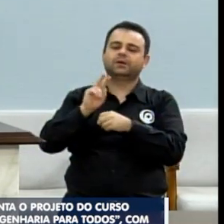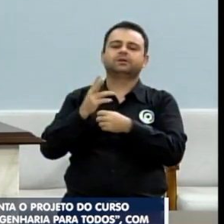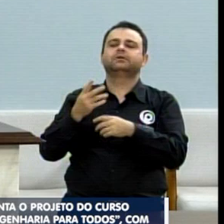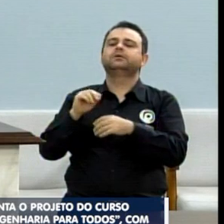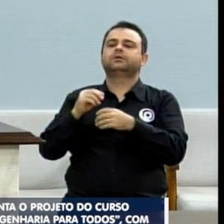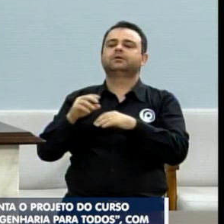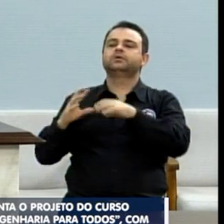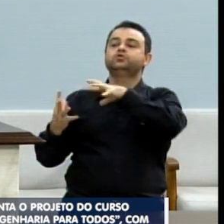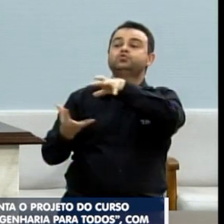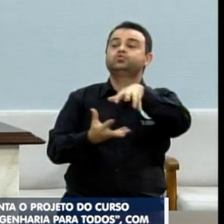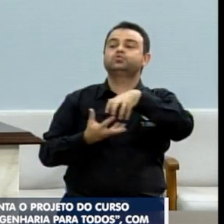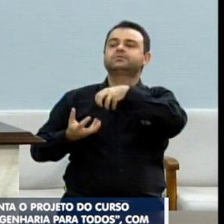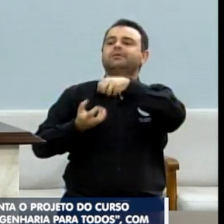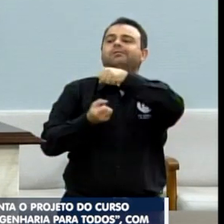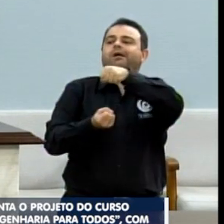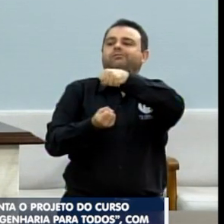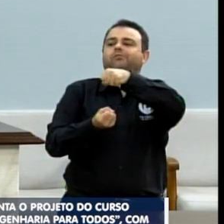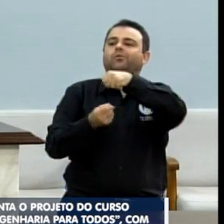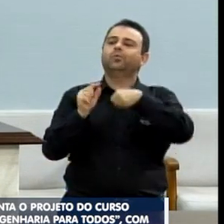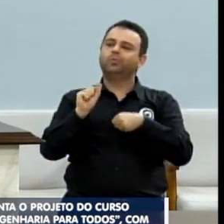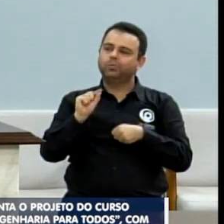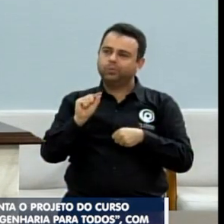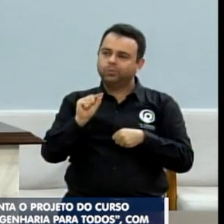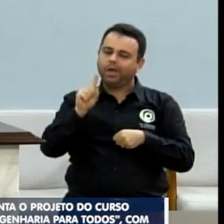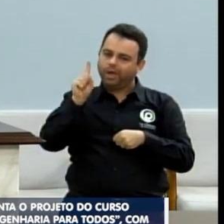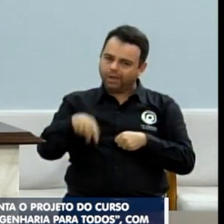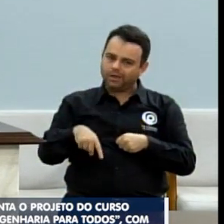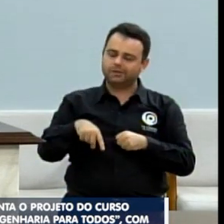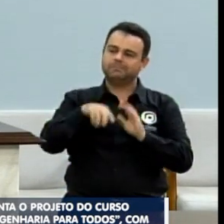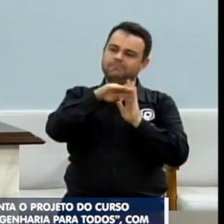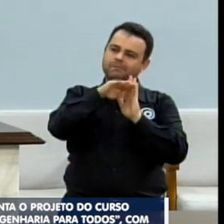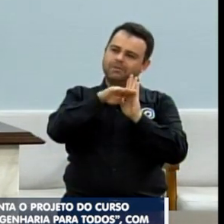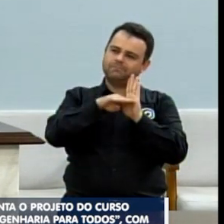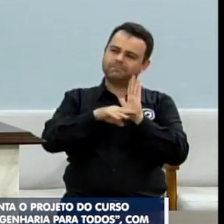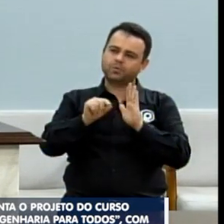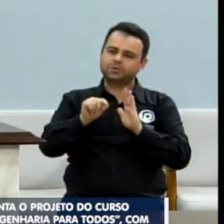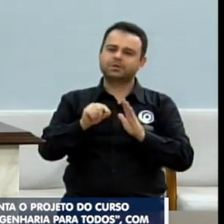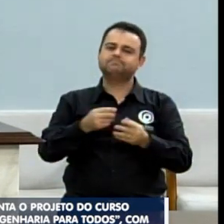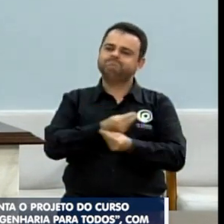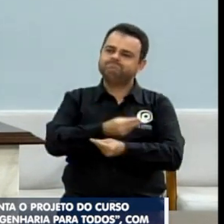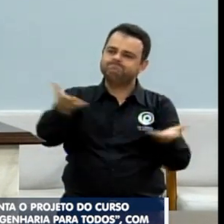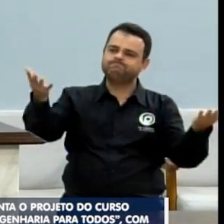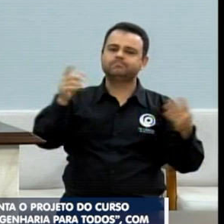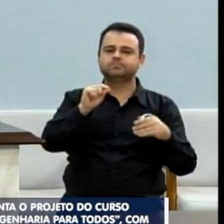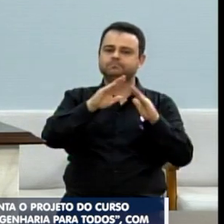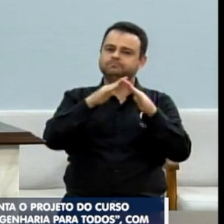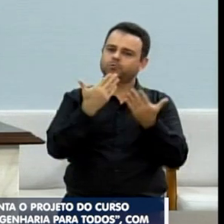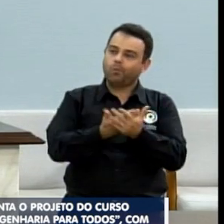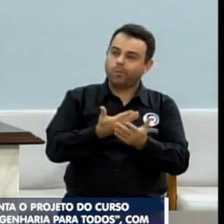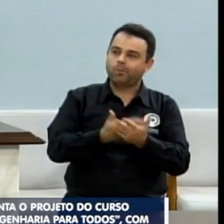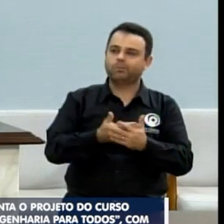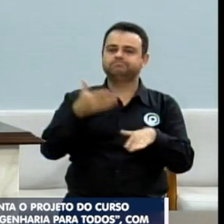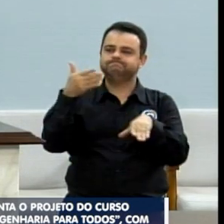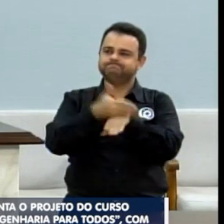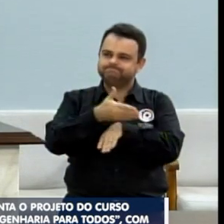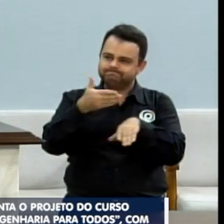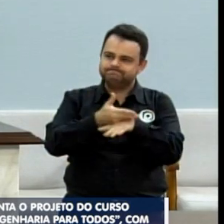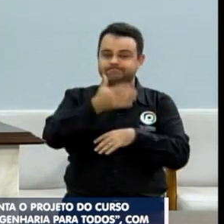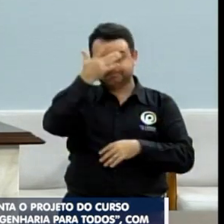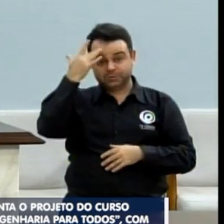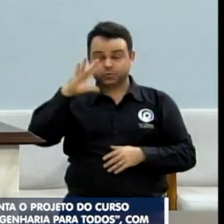qualidade, promovendo oportunidades de aprendizado, redução da desigualdade e comunidades